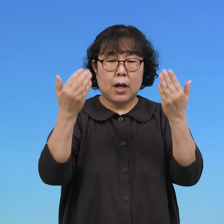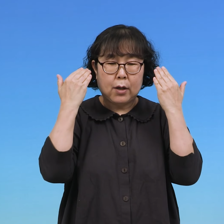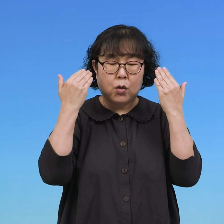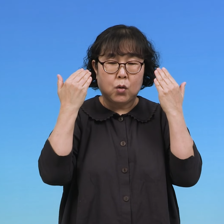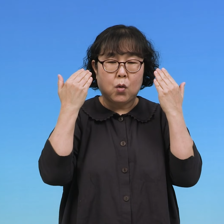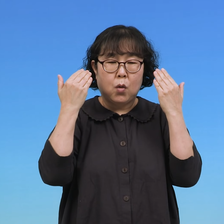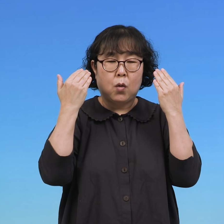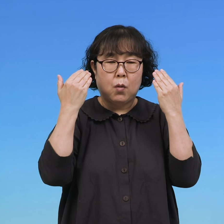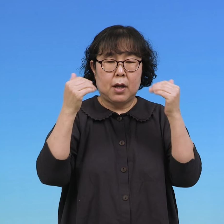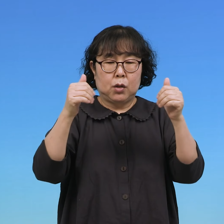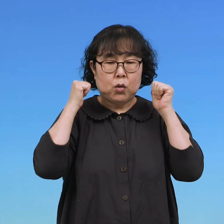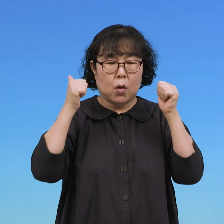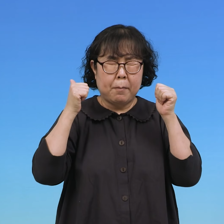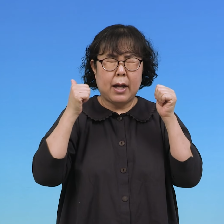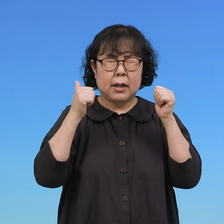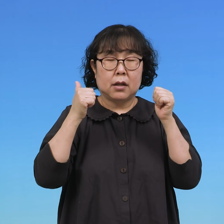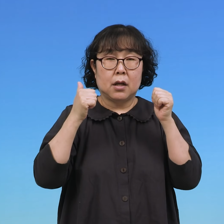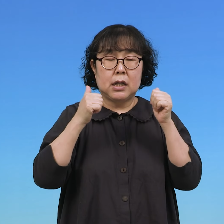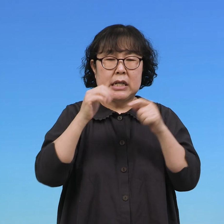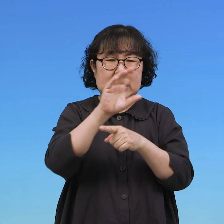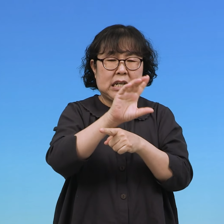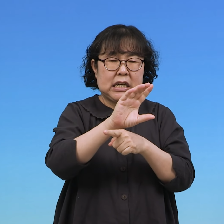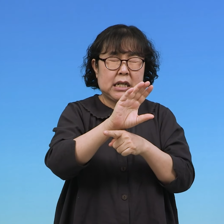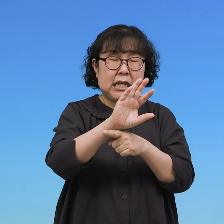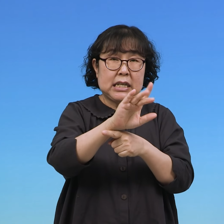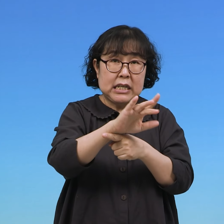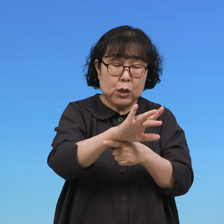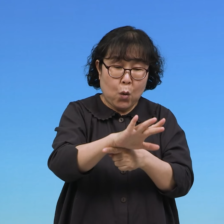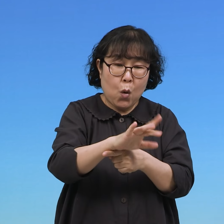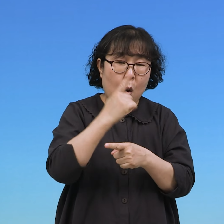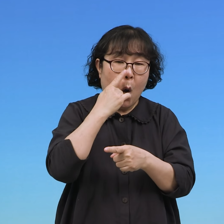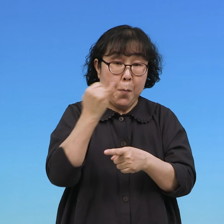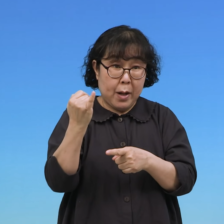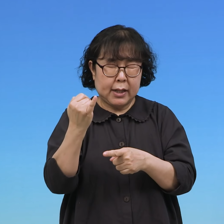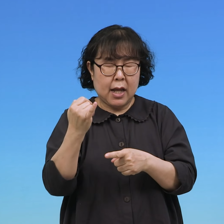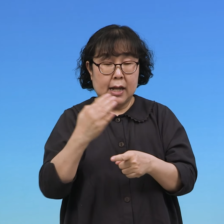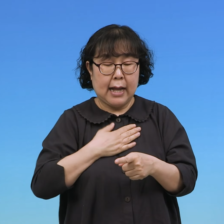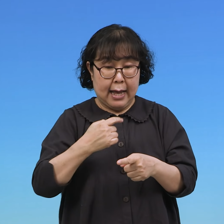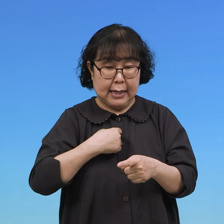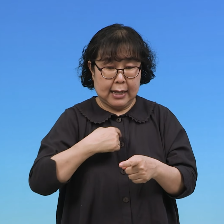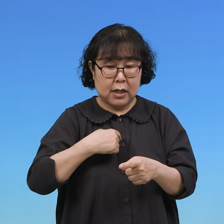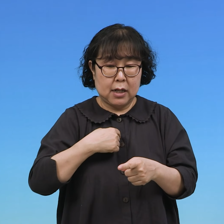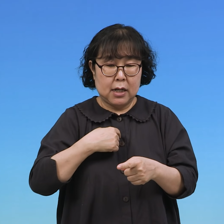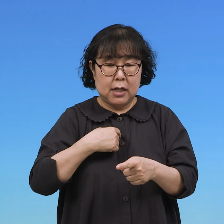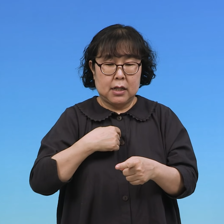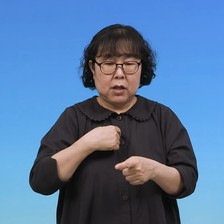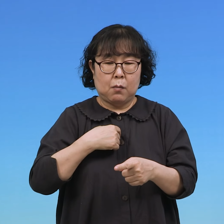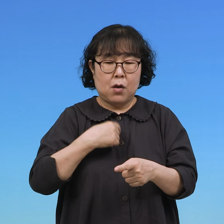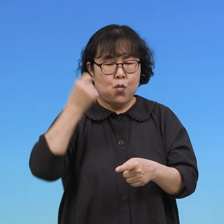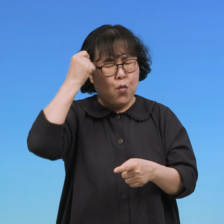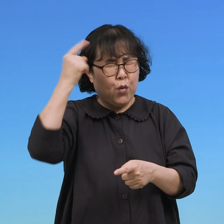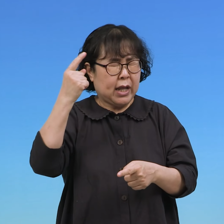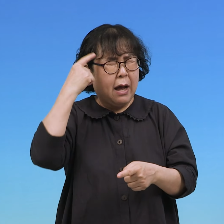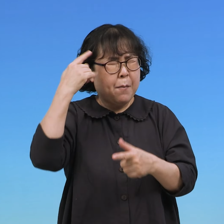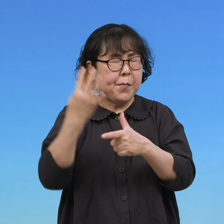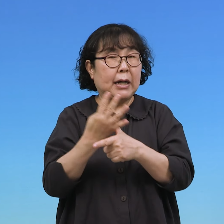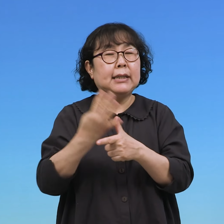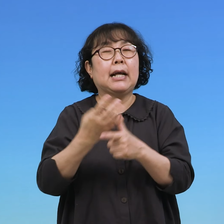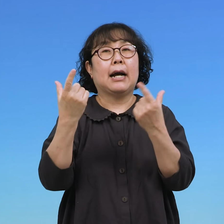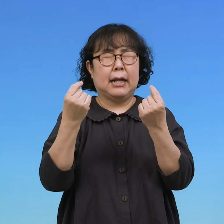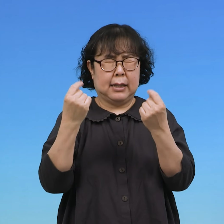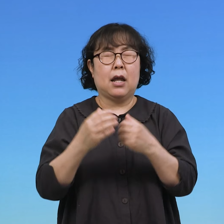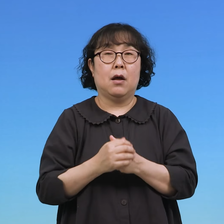초등학교밖에 안 나오신 시골 어머니였지만요, 저에게는 교육학 박사님이세요. 계속 저에게